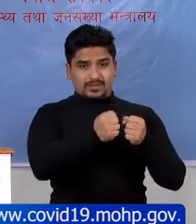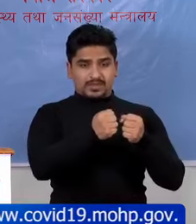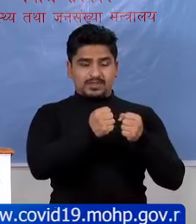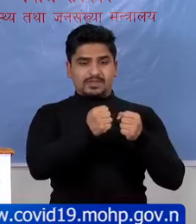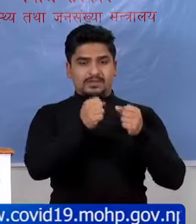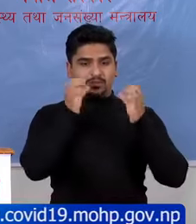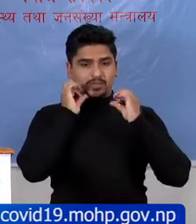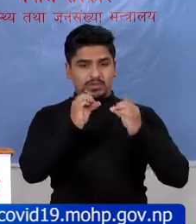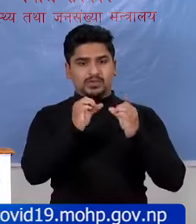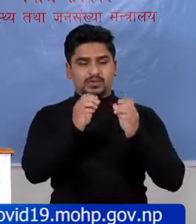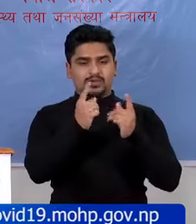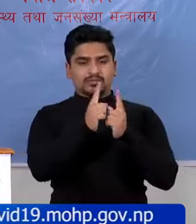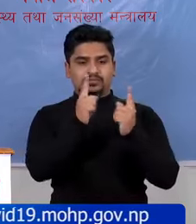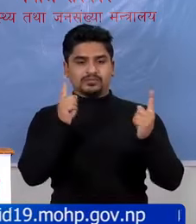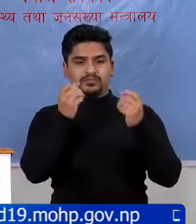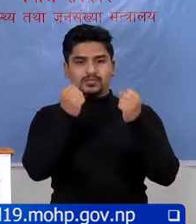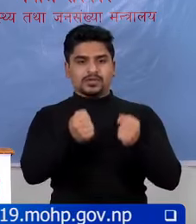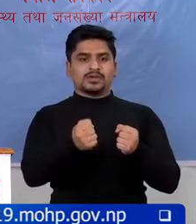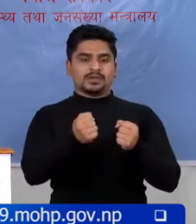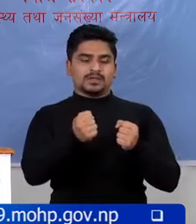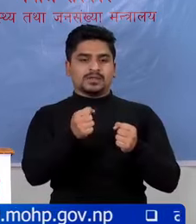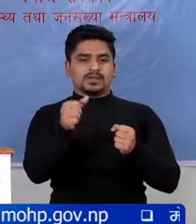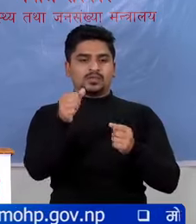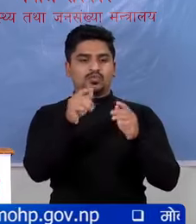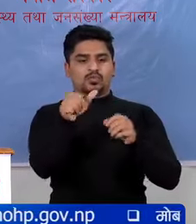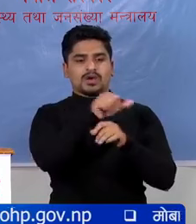दूरी कायम गर्दा वहारू को घर